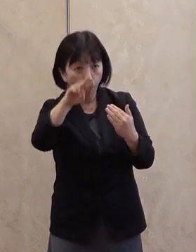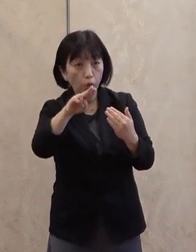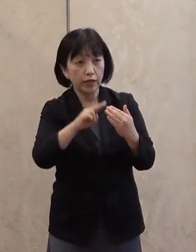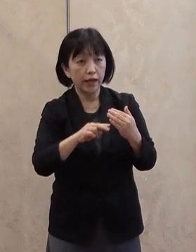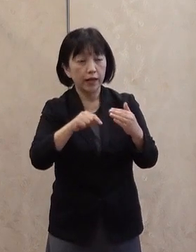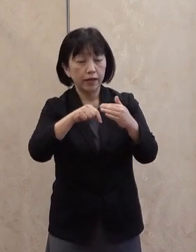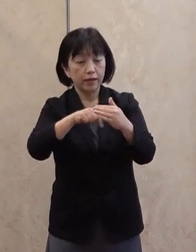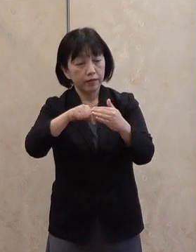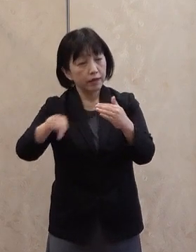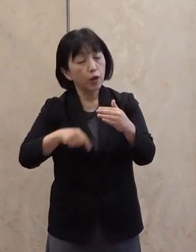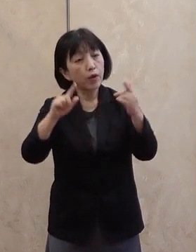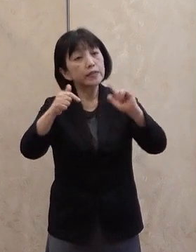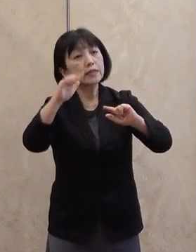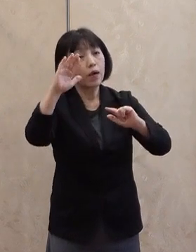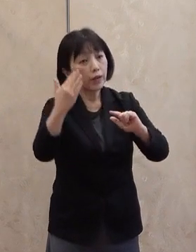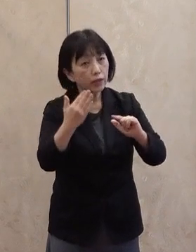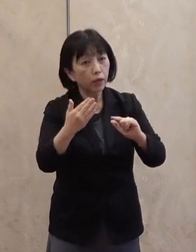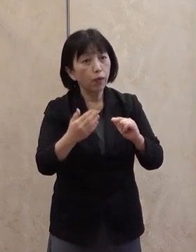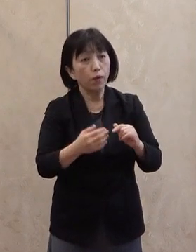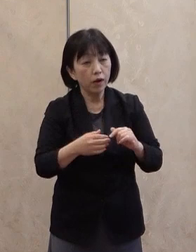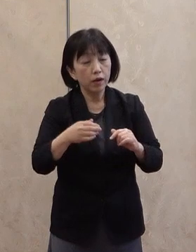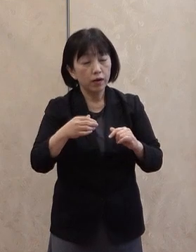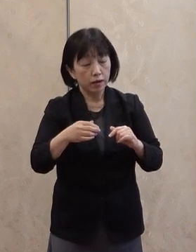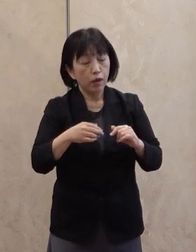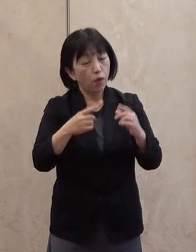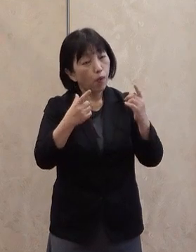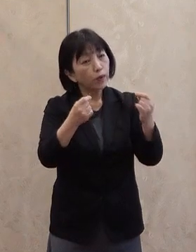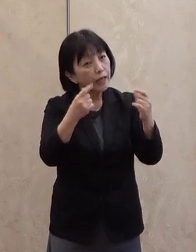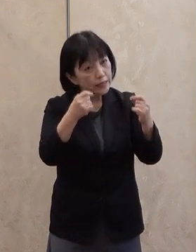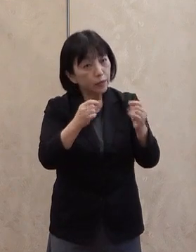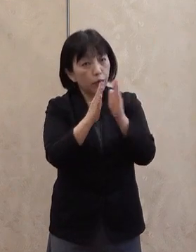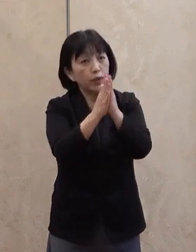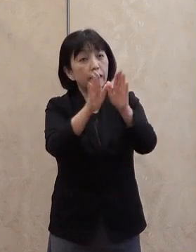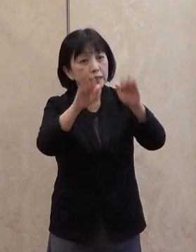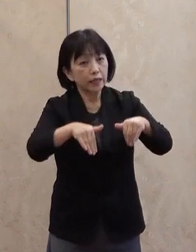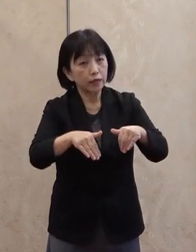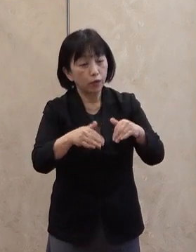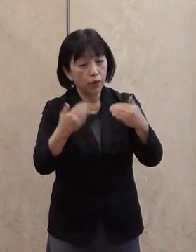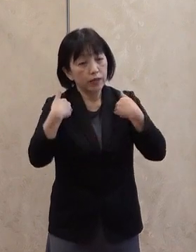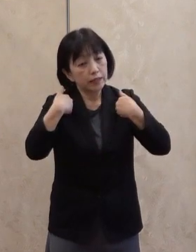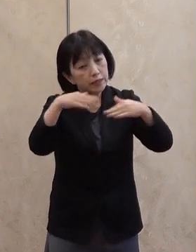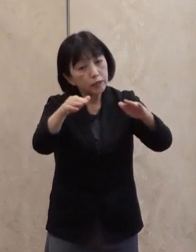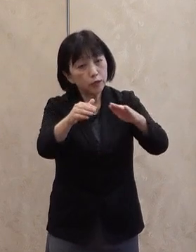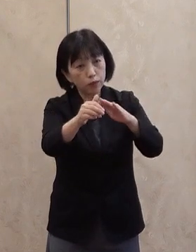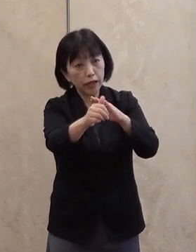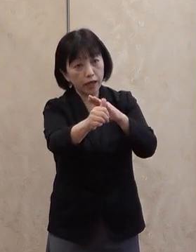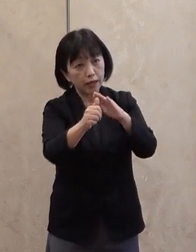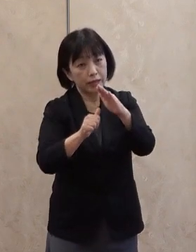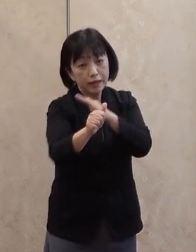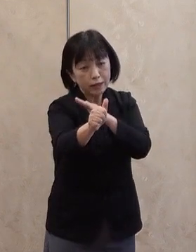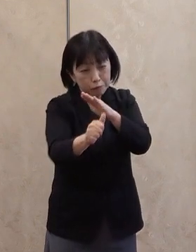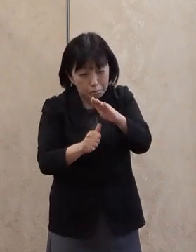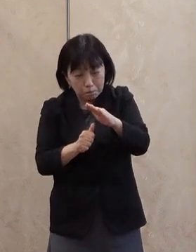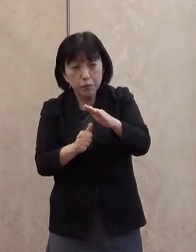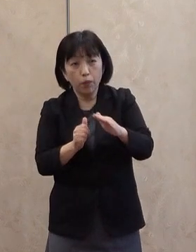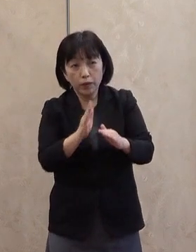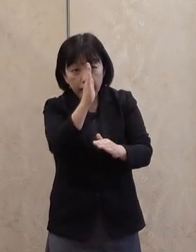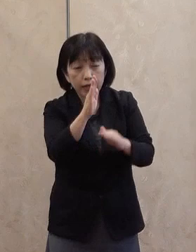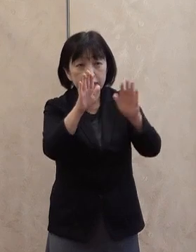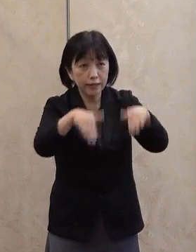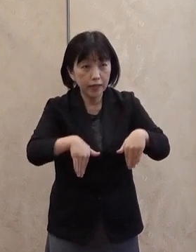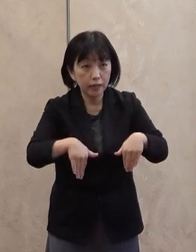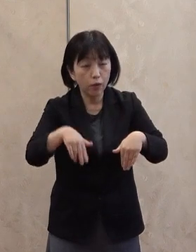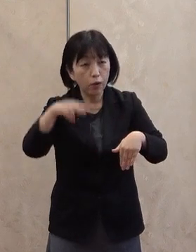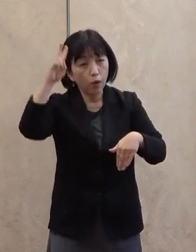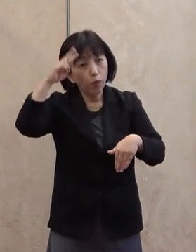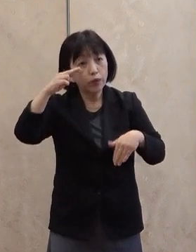ですね同じような要請をしていたところ、今日不要不急の外出の自粛というのも入ってきてですね、かなり大阪市内への要請と大阪市外への要請というのは今